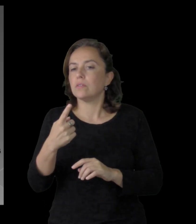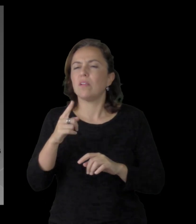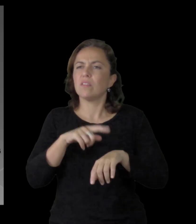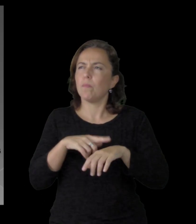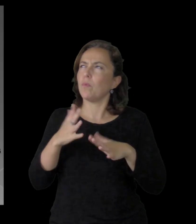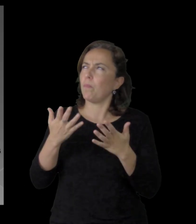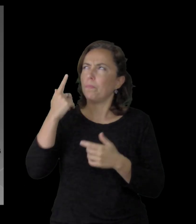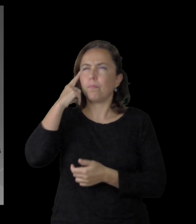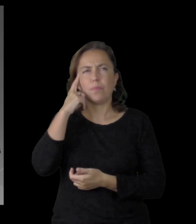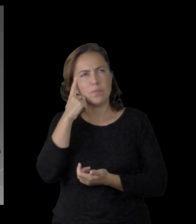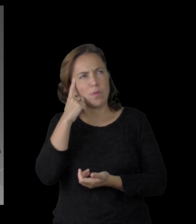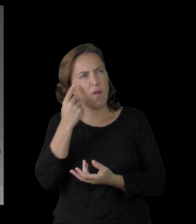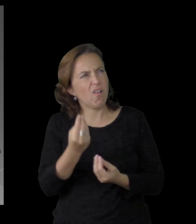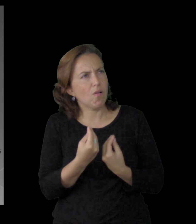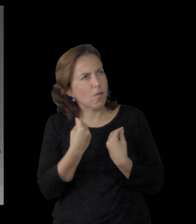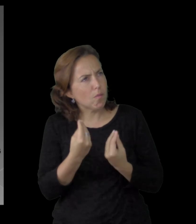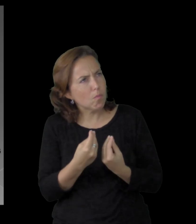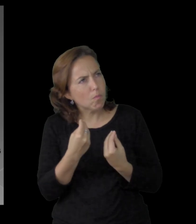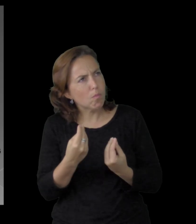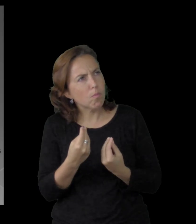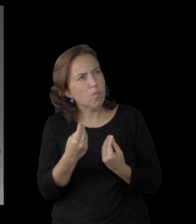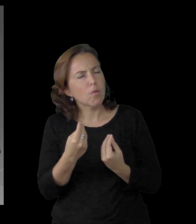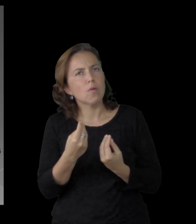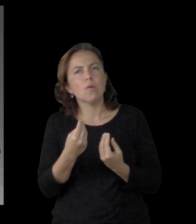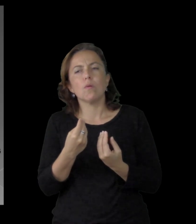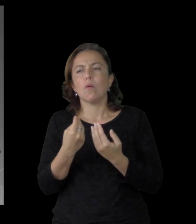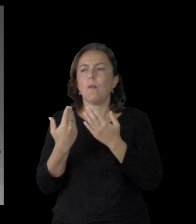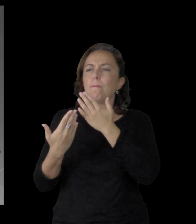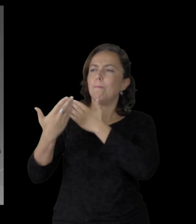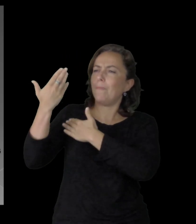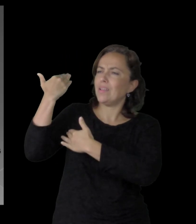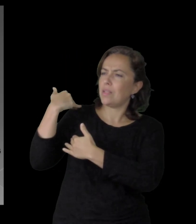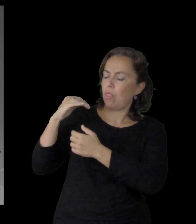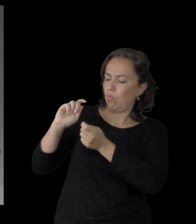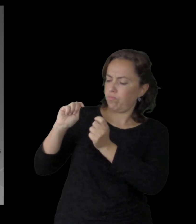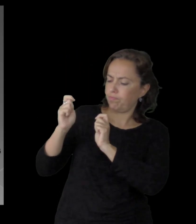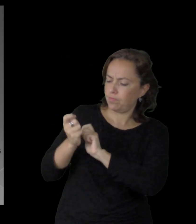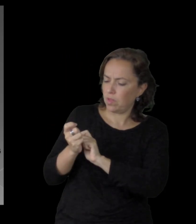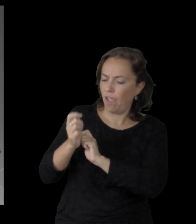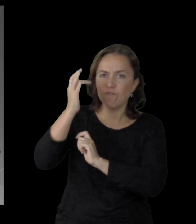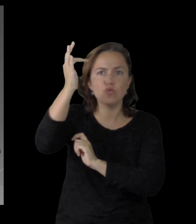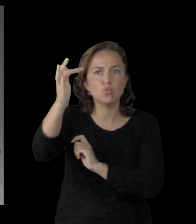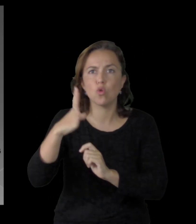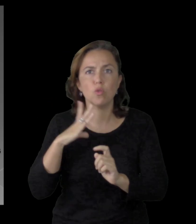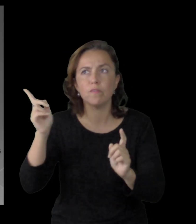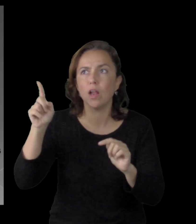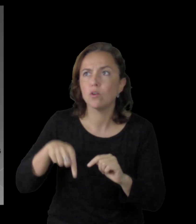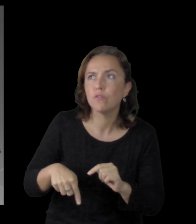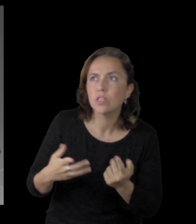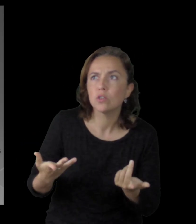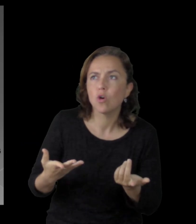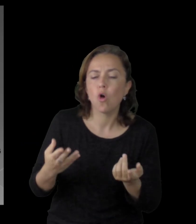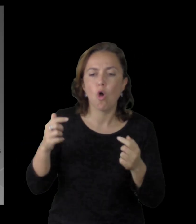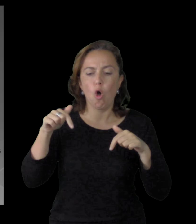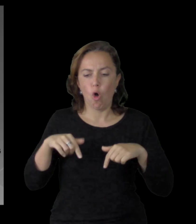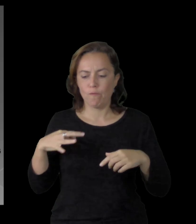cómo puede ser si el pasado ya no es y el futuro todavía no es. Si estoy viviendo hoy desde